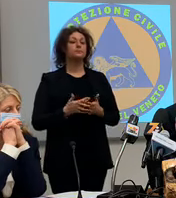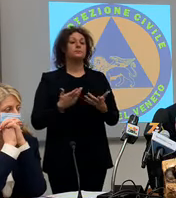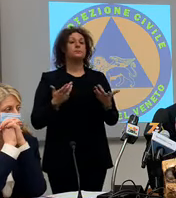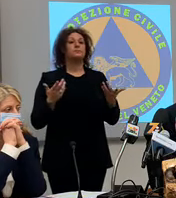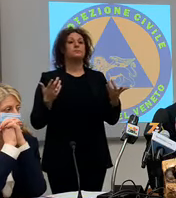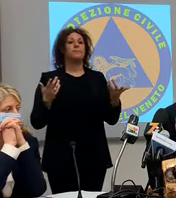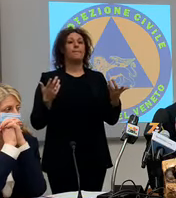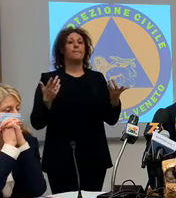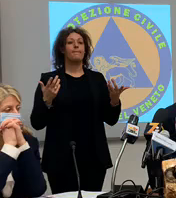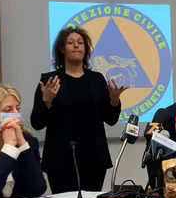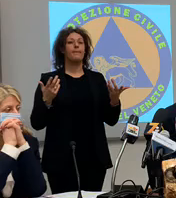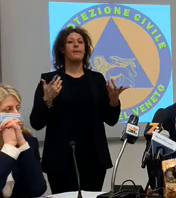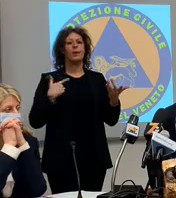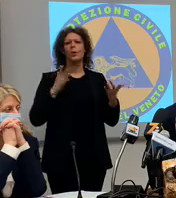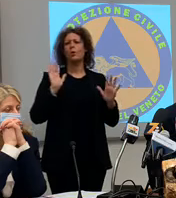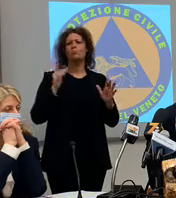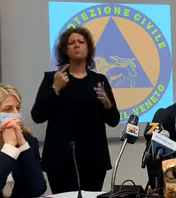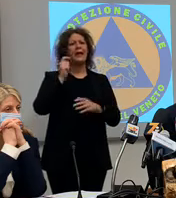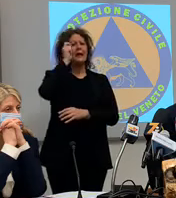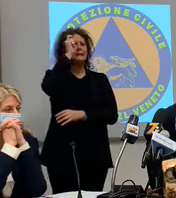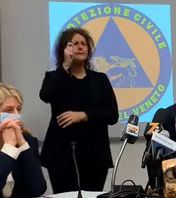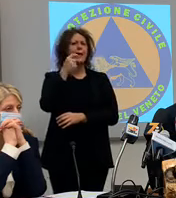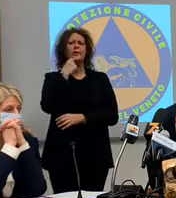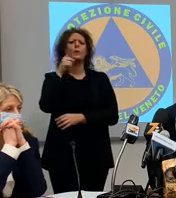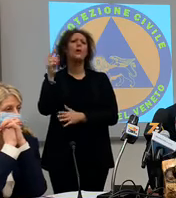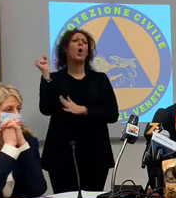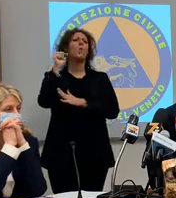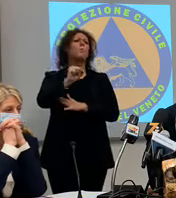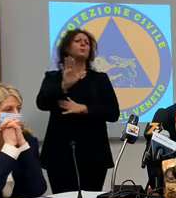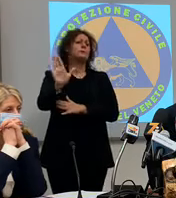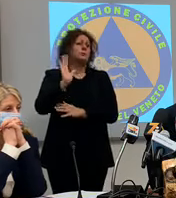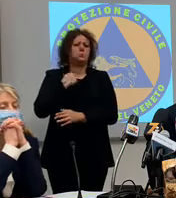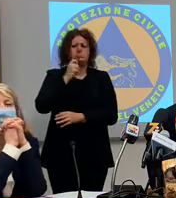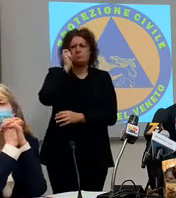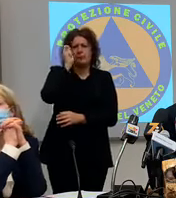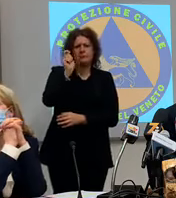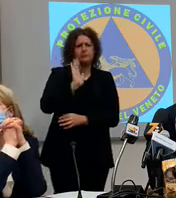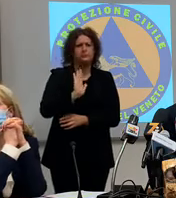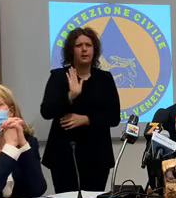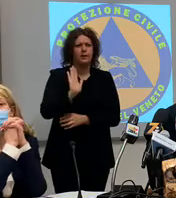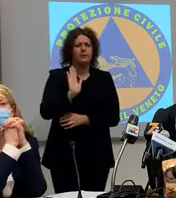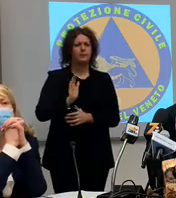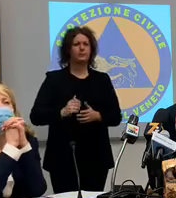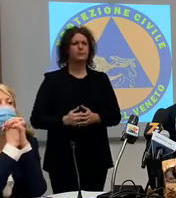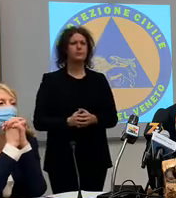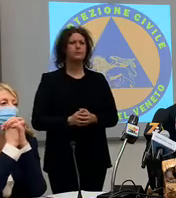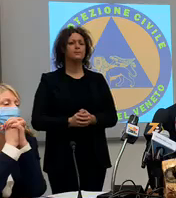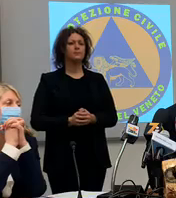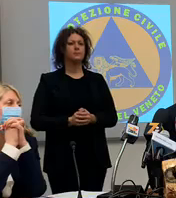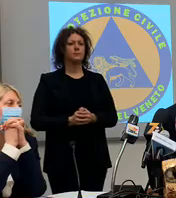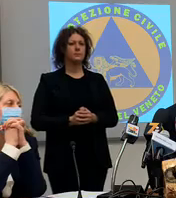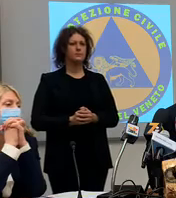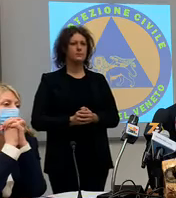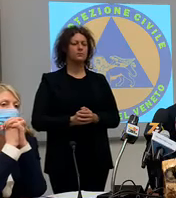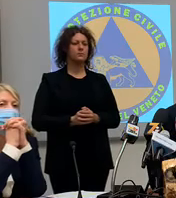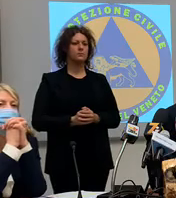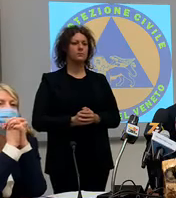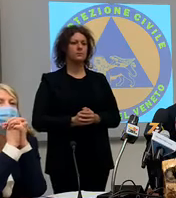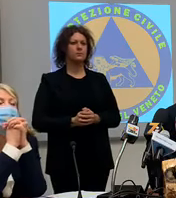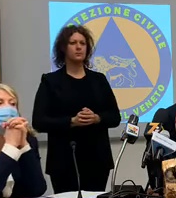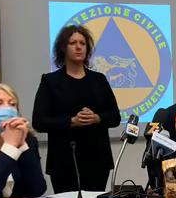c'è sembra come si dice Nella vita sono i giorni di bel tempo di brutto tempo Dipende sempre da non trovarsi sotto la pioggia senza l'ombrello per poi va